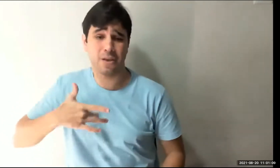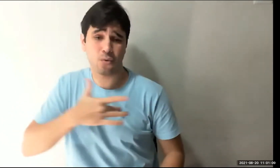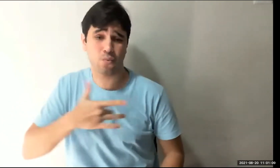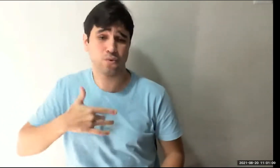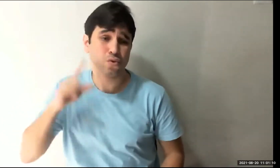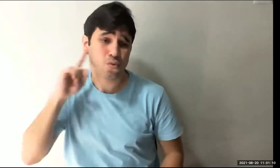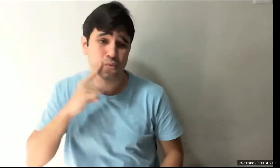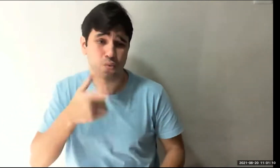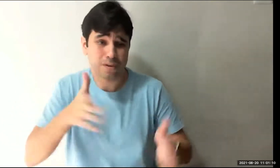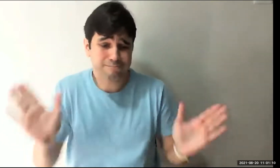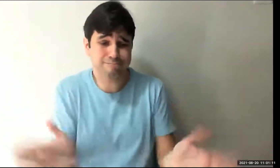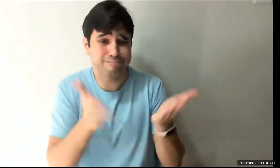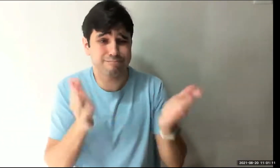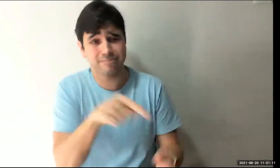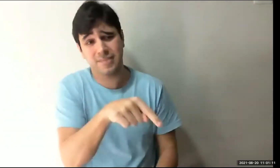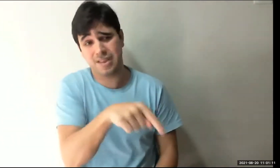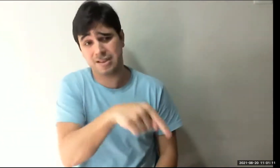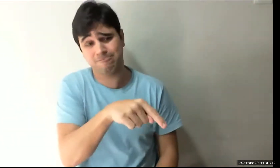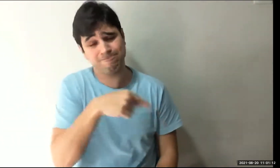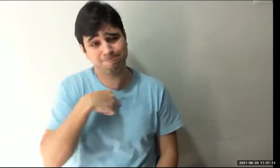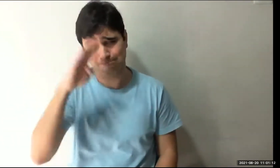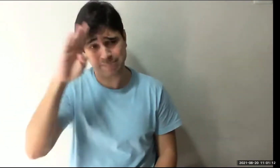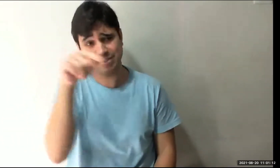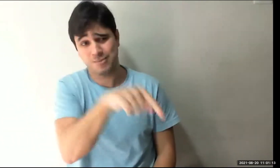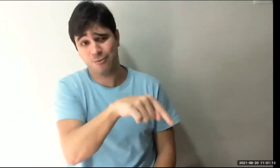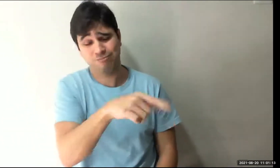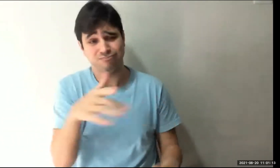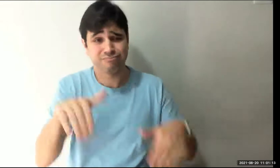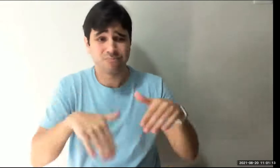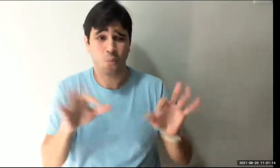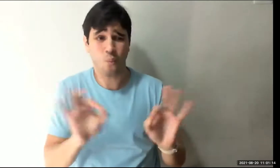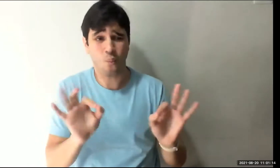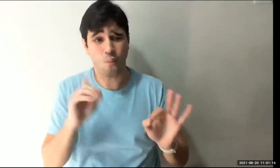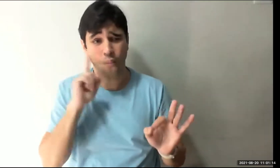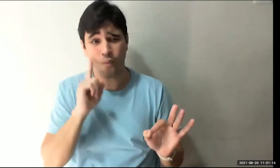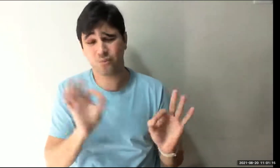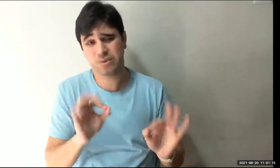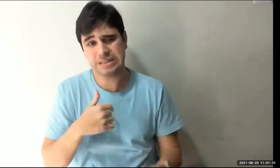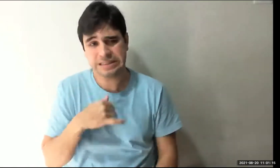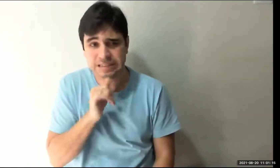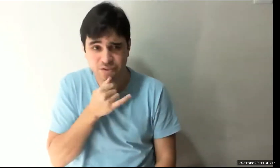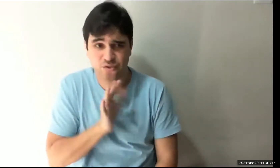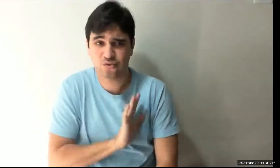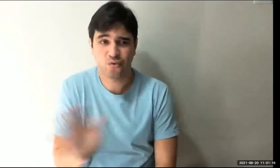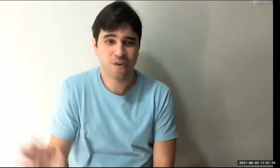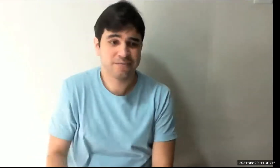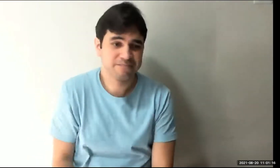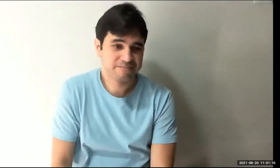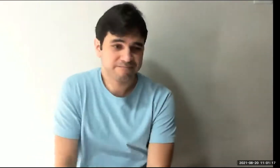bilíngues que não saibam sobre isso, professores de educação física, que queiram aproveitar esse material, porque é ruim, por exemplo, eu conheço